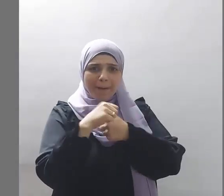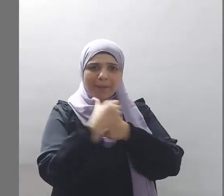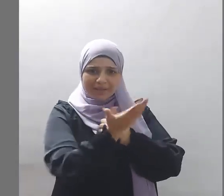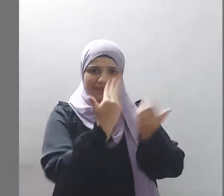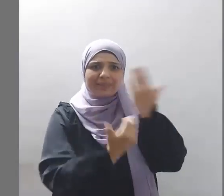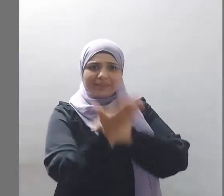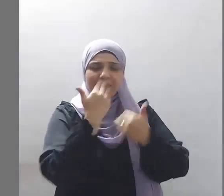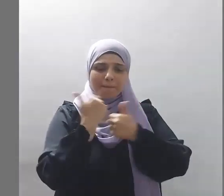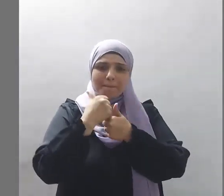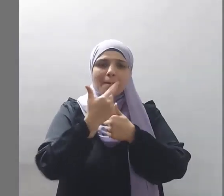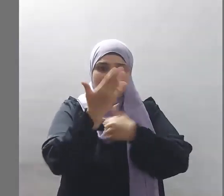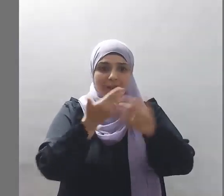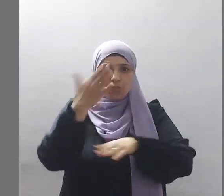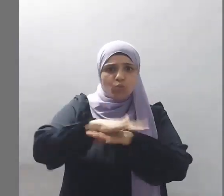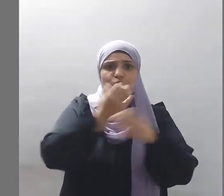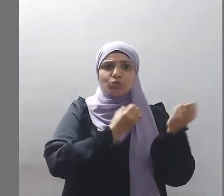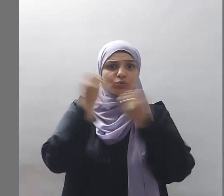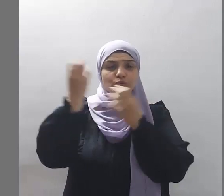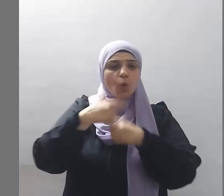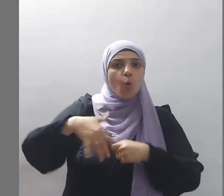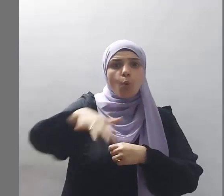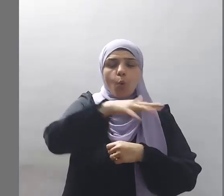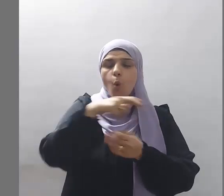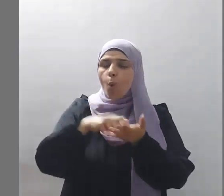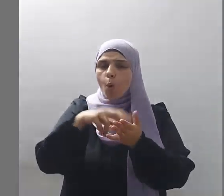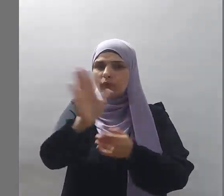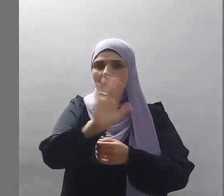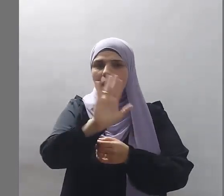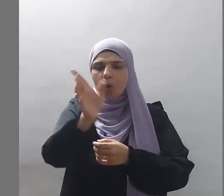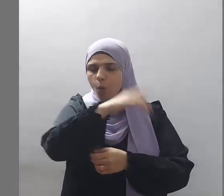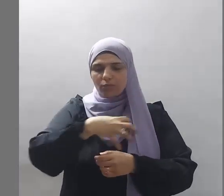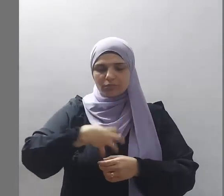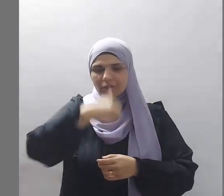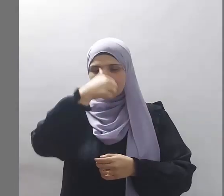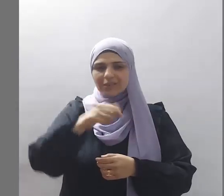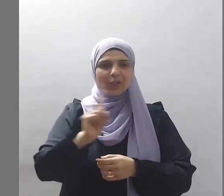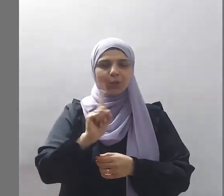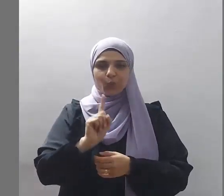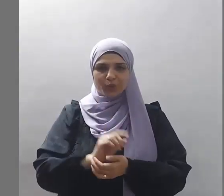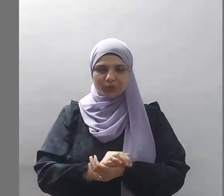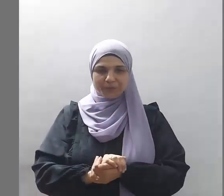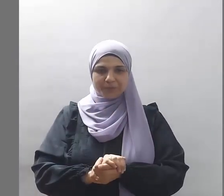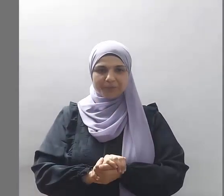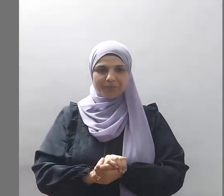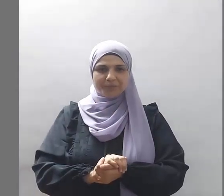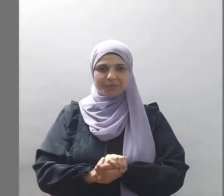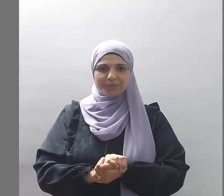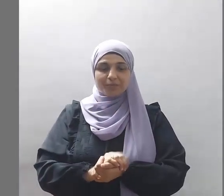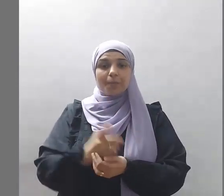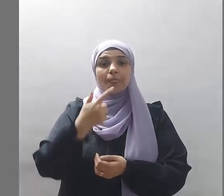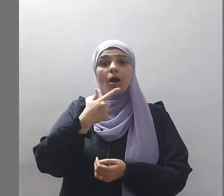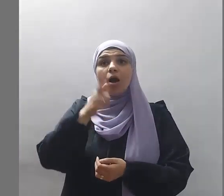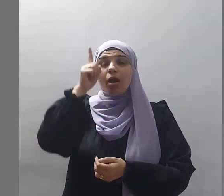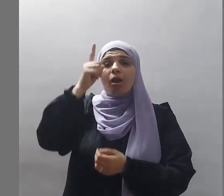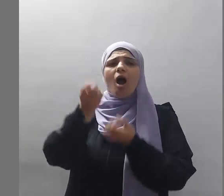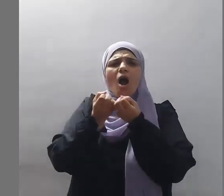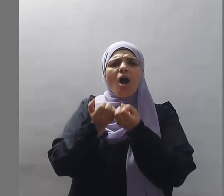من خلفهم ألا خوف عليهم ولا هم يحزنون. وقد أكرم الله تعالى